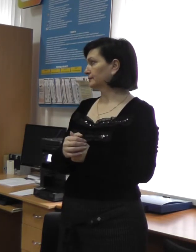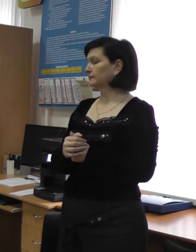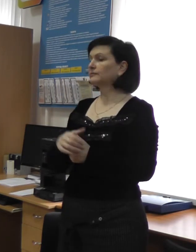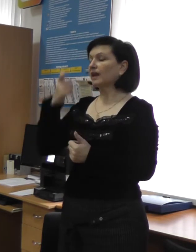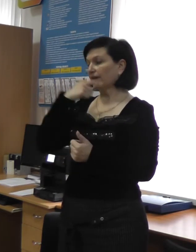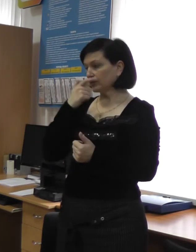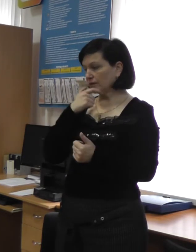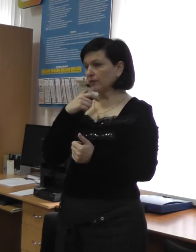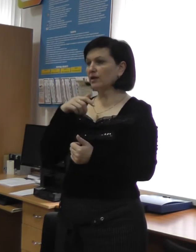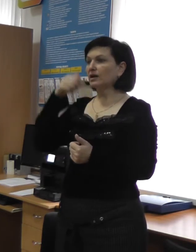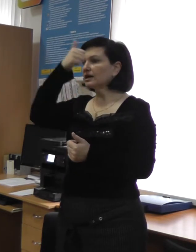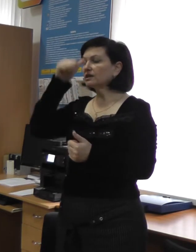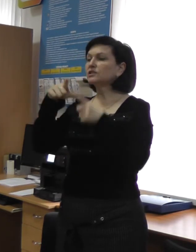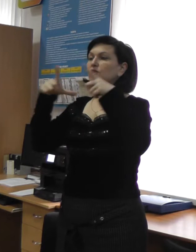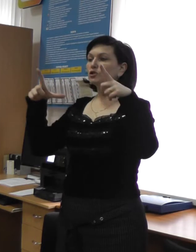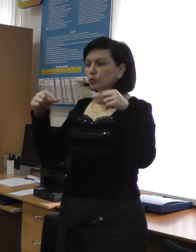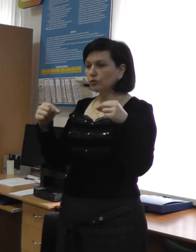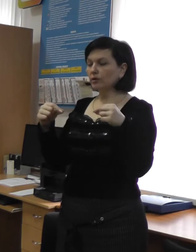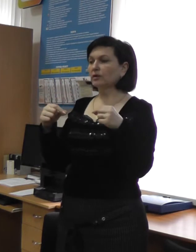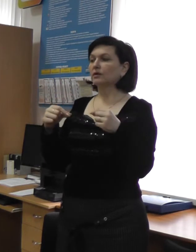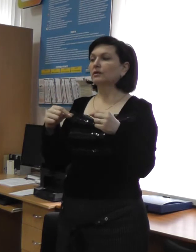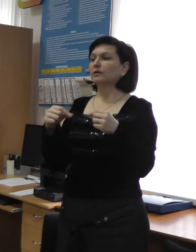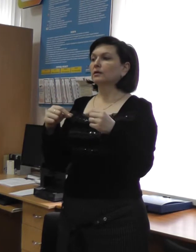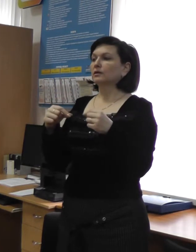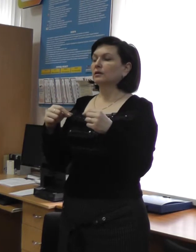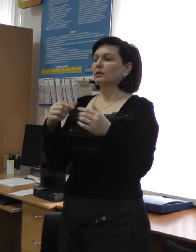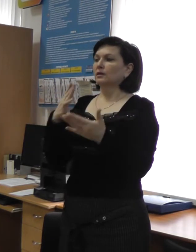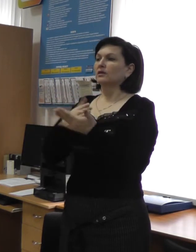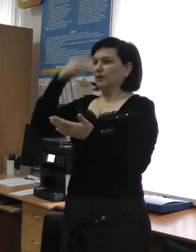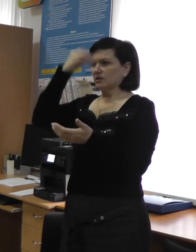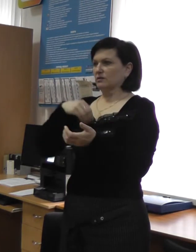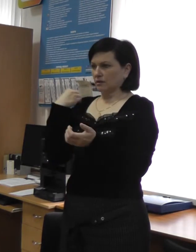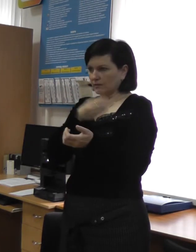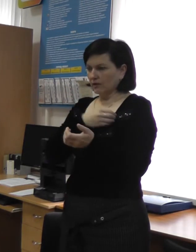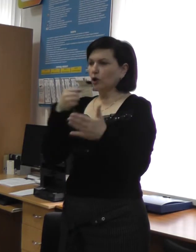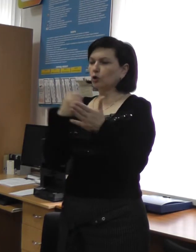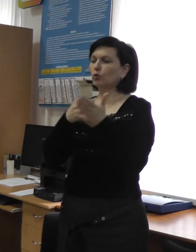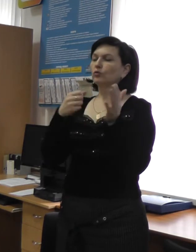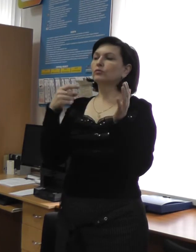В Ставрополе греческая школа функционировала при Крестовоздвиженской церкви вплоть до